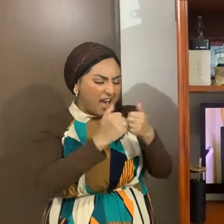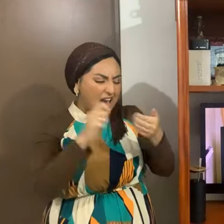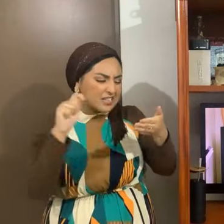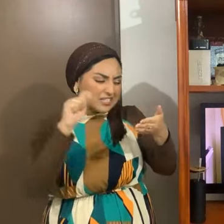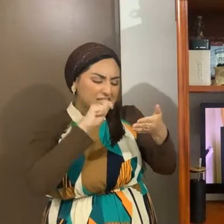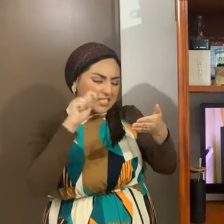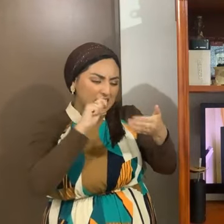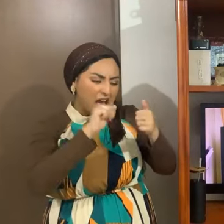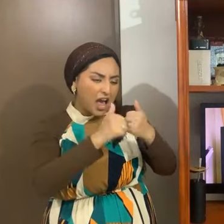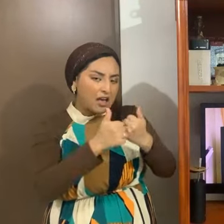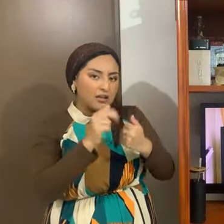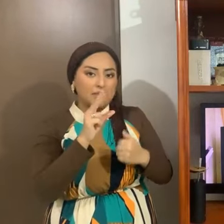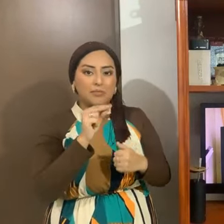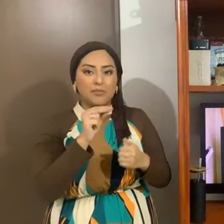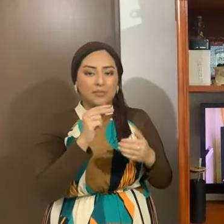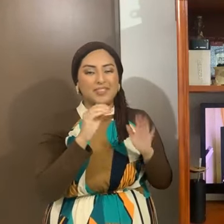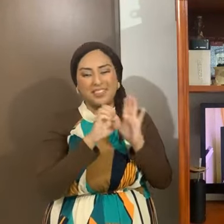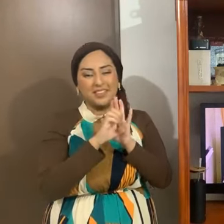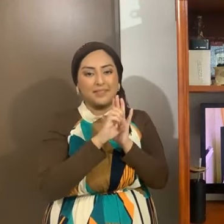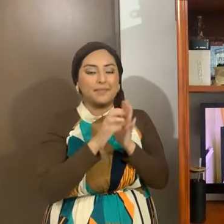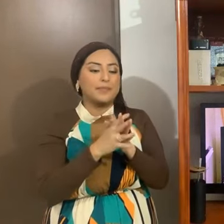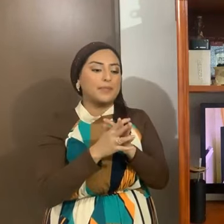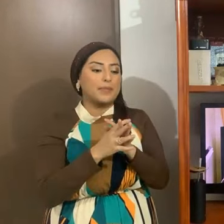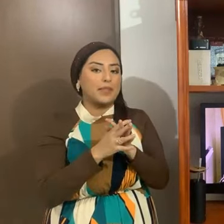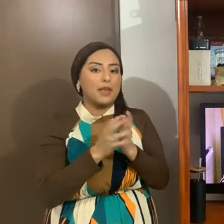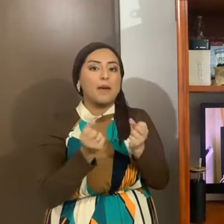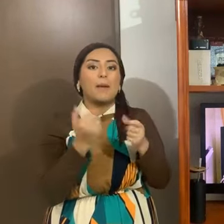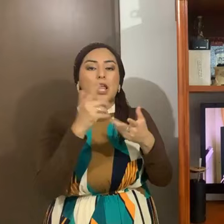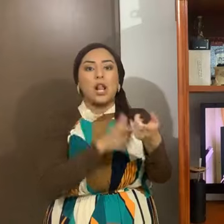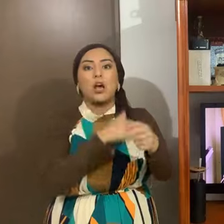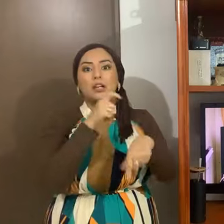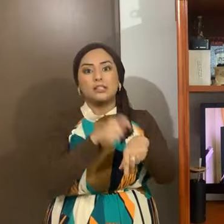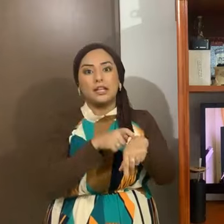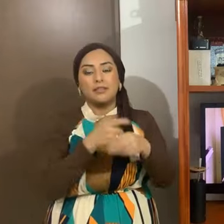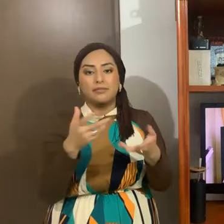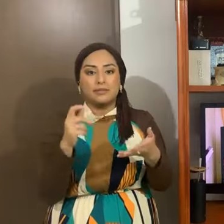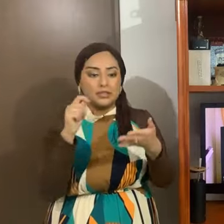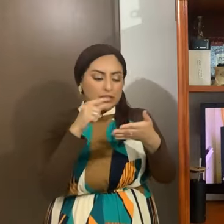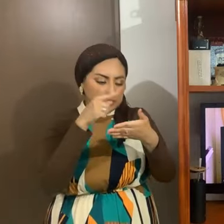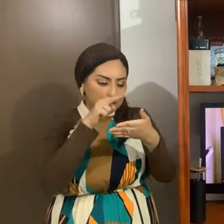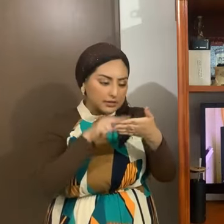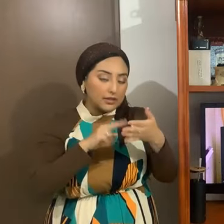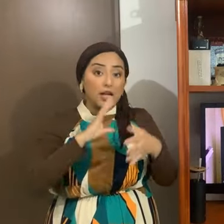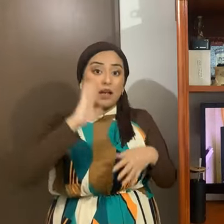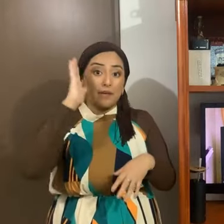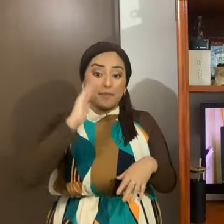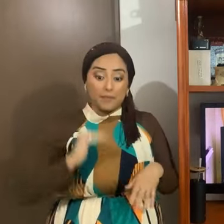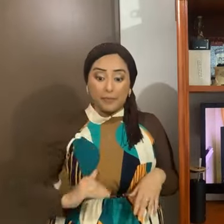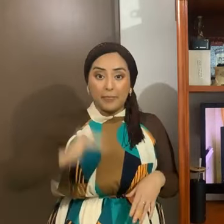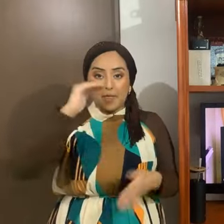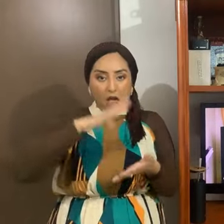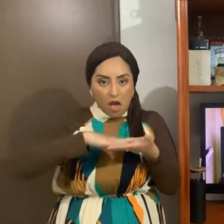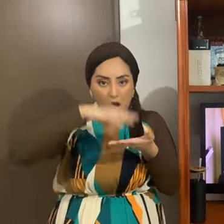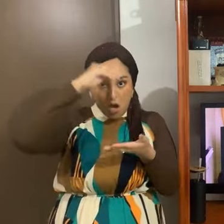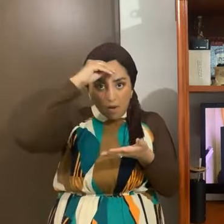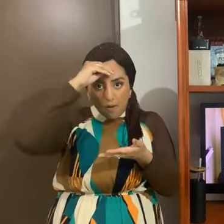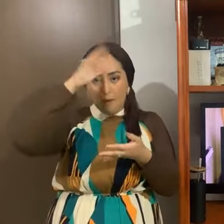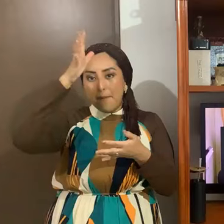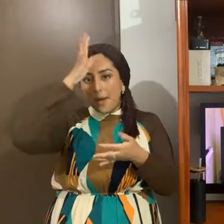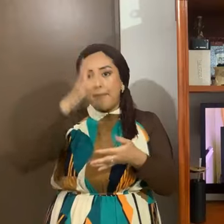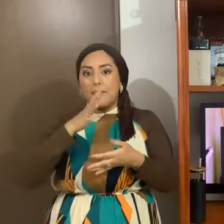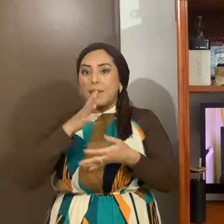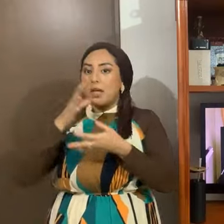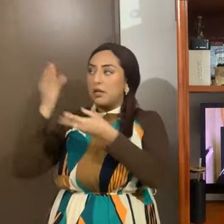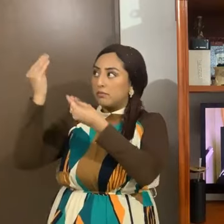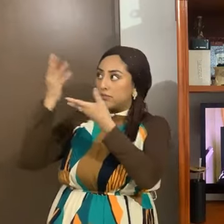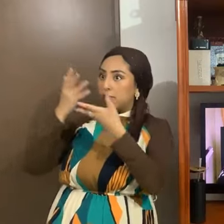¿Cómo debo lavarme los dientes? Entonces tuviéramos que hacerlo. ¿Cuánto tiempo nos tardaríamos? Eso lo hicimos cuando éramos niños, ¿verdad? Nos